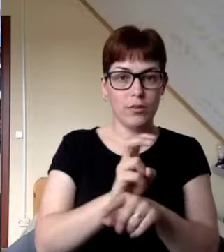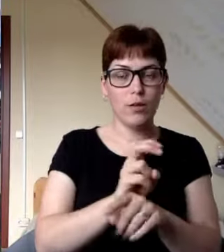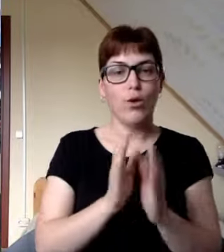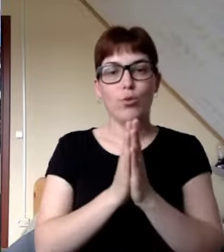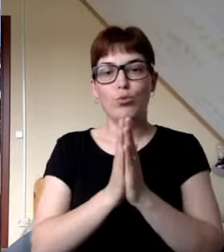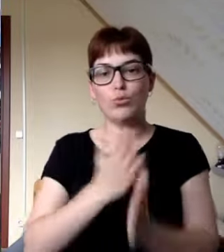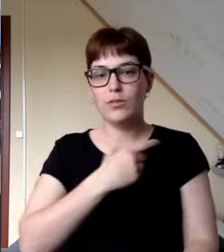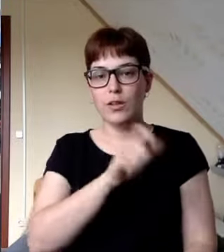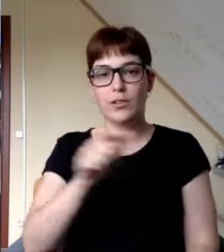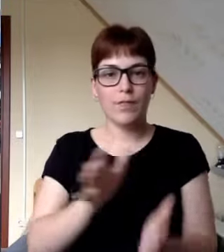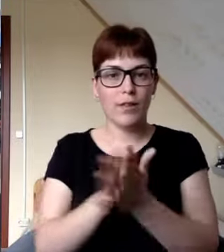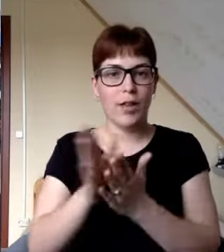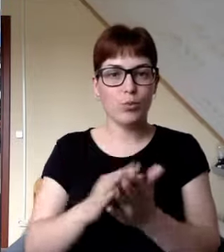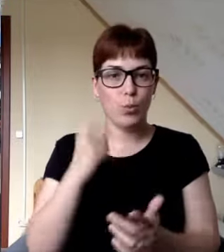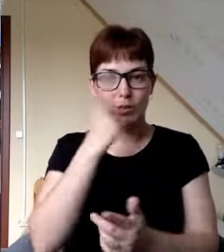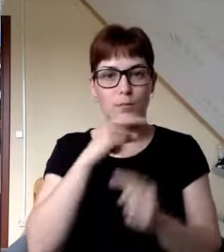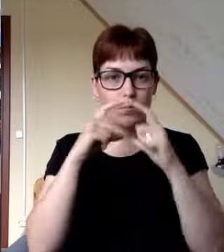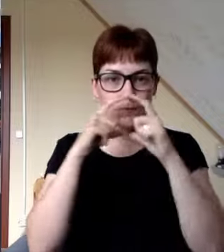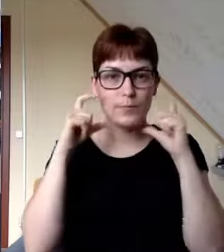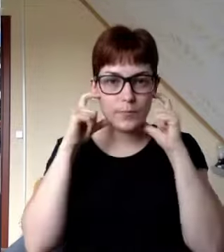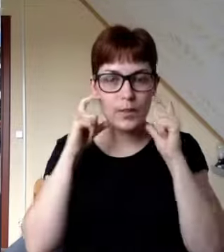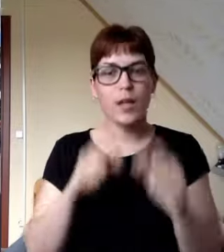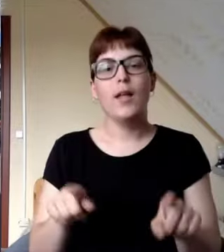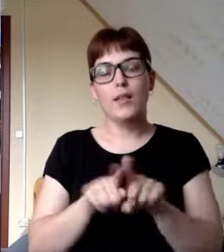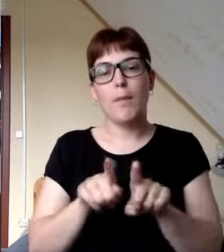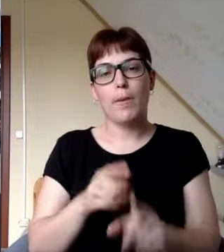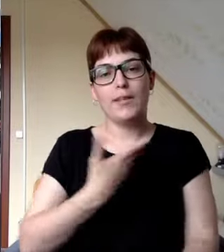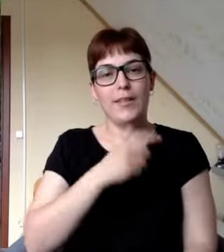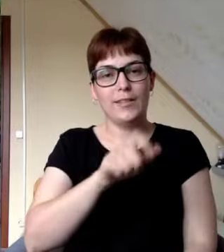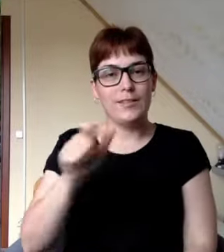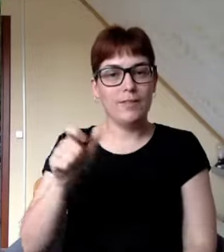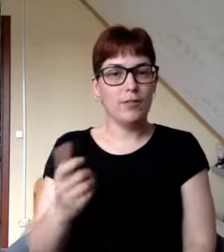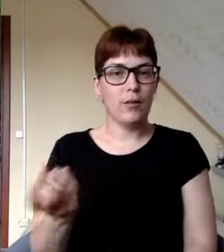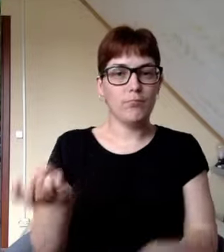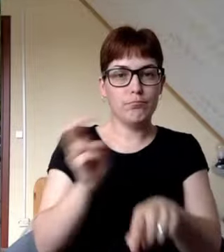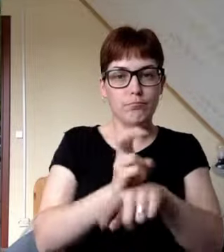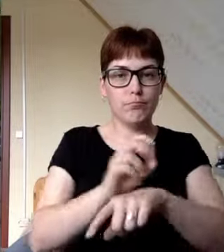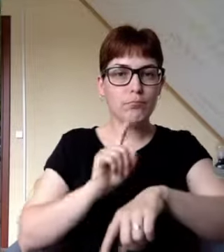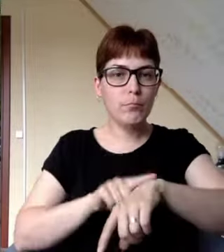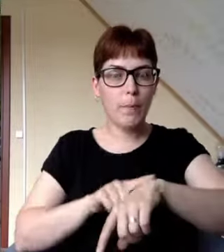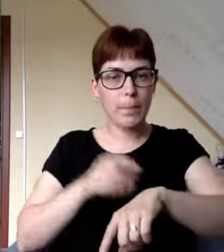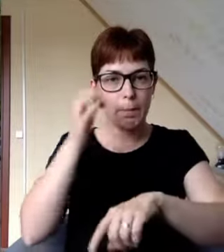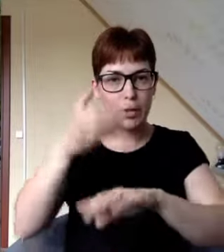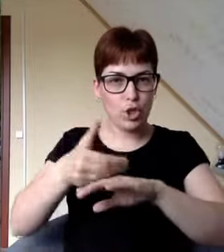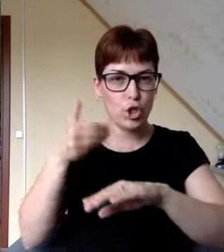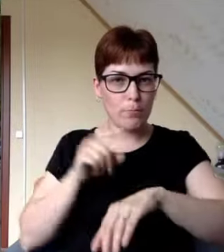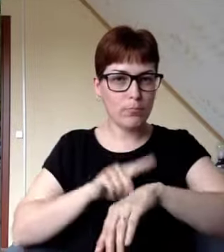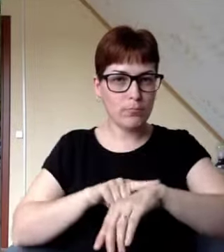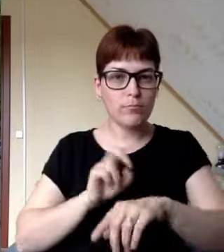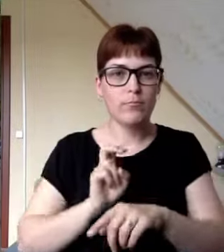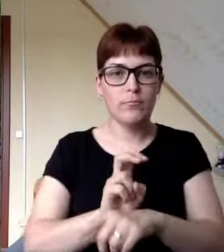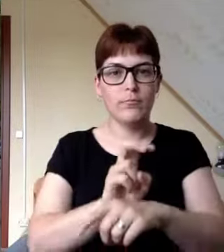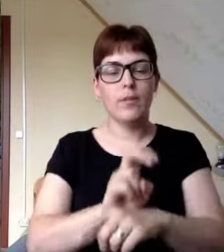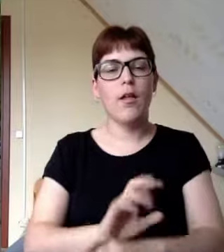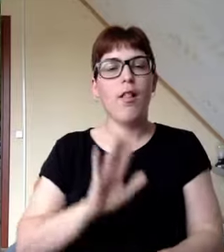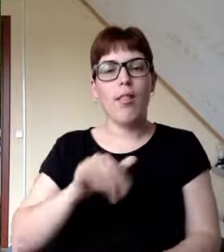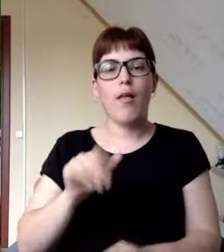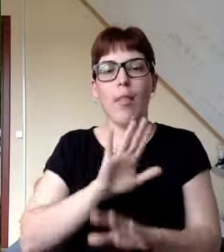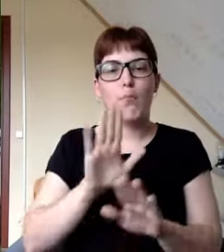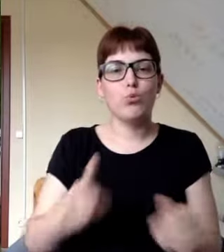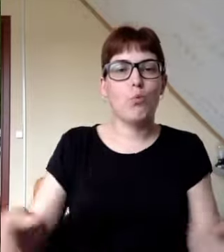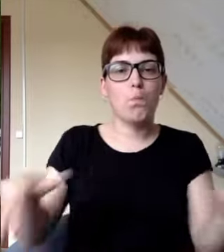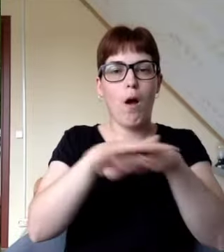lietot sejas aizsegus. Tāpat iedzīvotāji aicināti ierasties uz vizīti precīzi iepriekš norunātajā laikā, lai